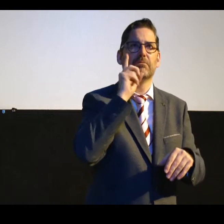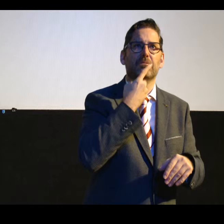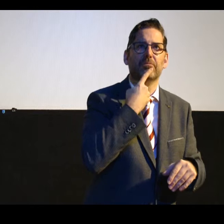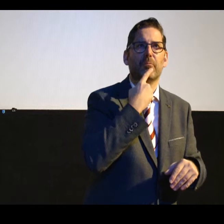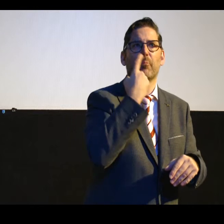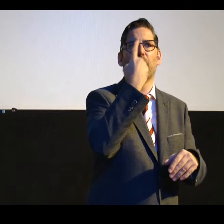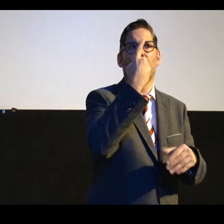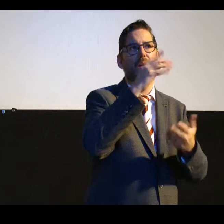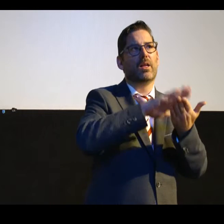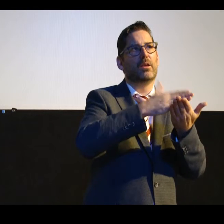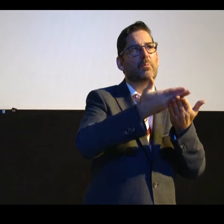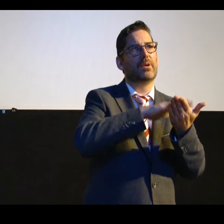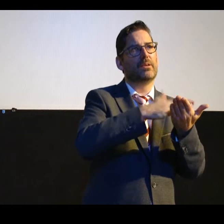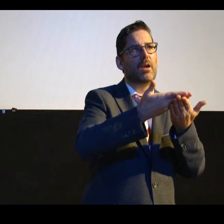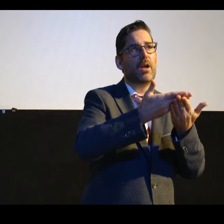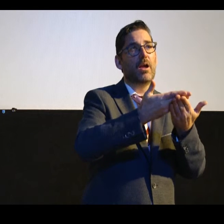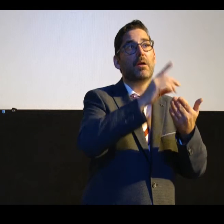Sí, 73 intérpretes sordos titulados.